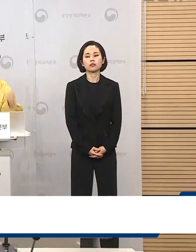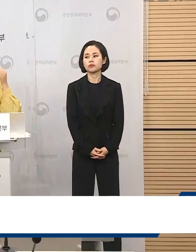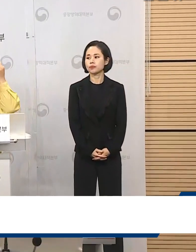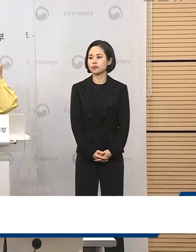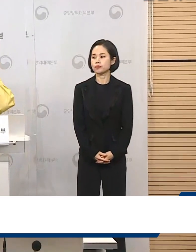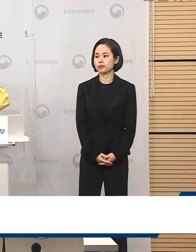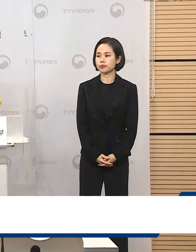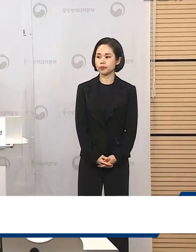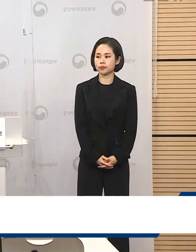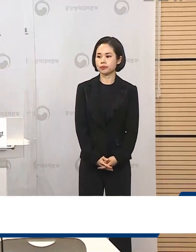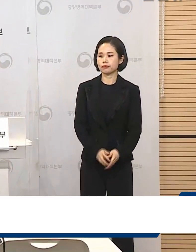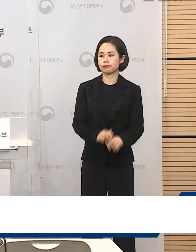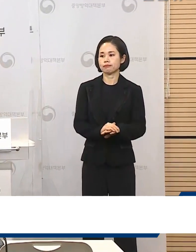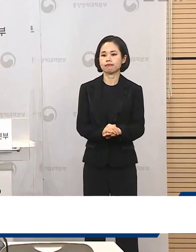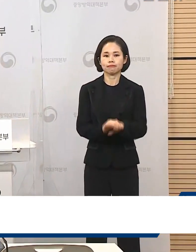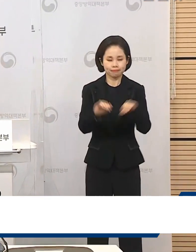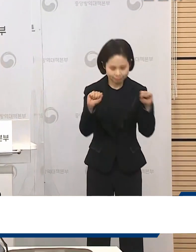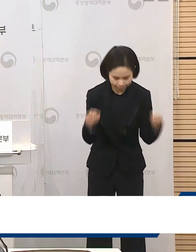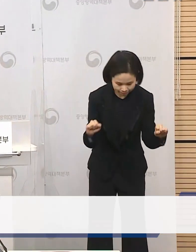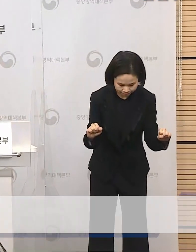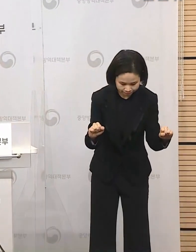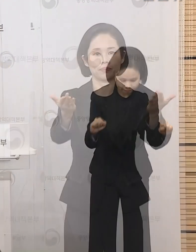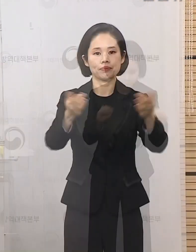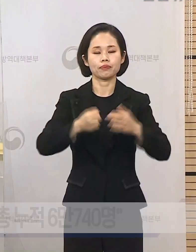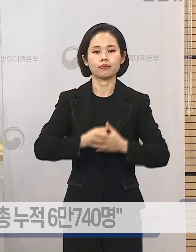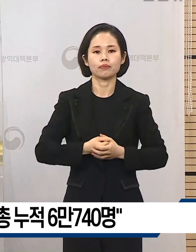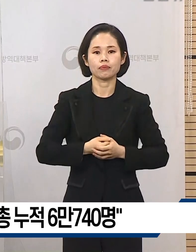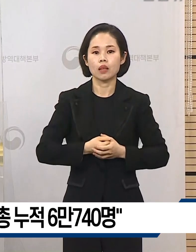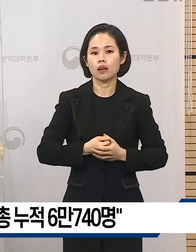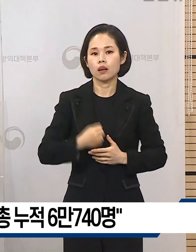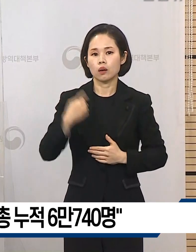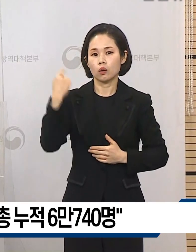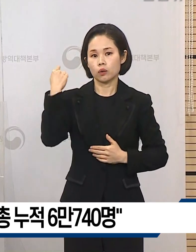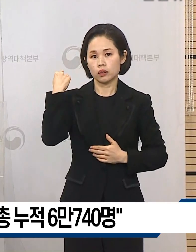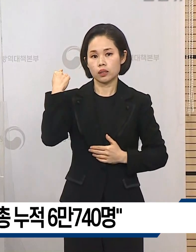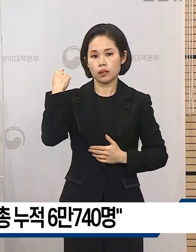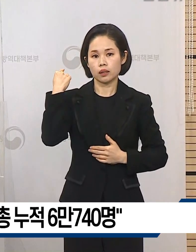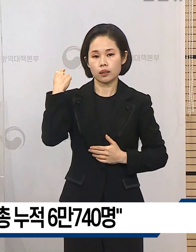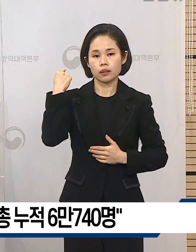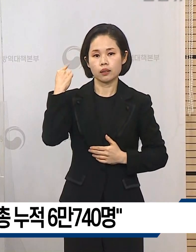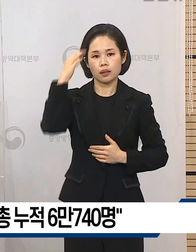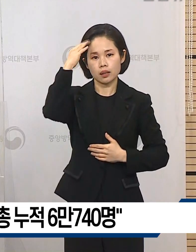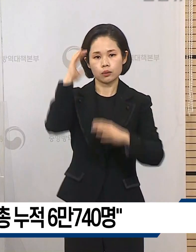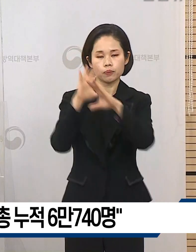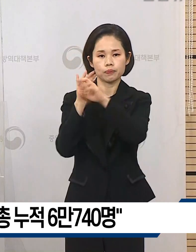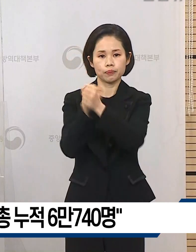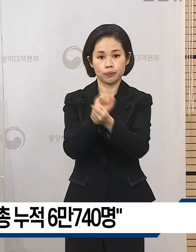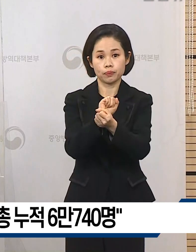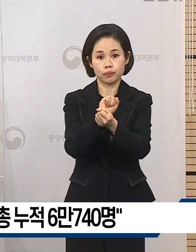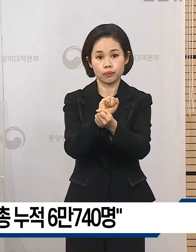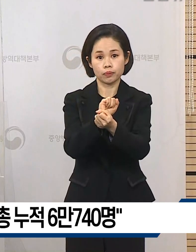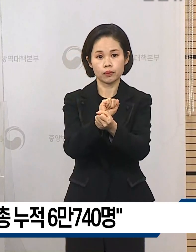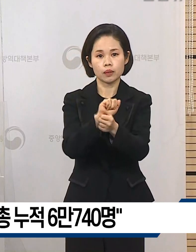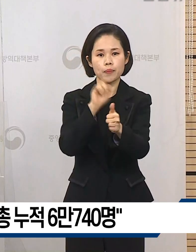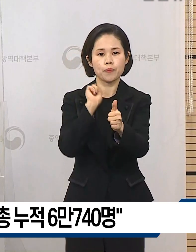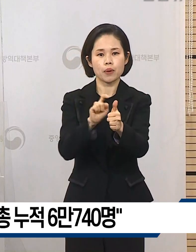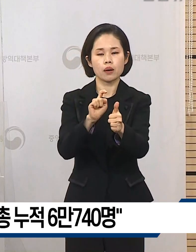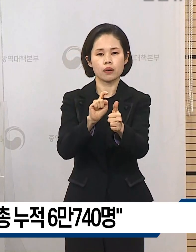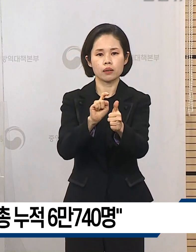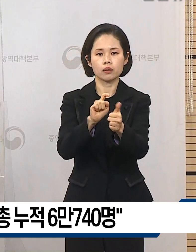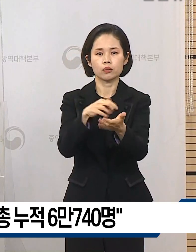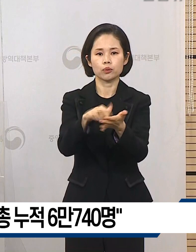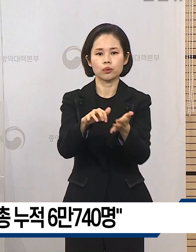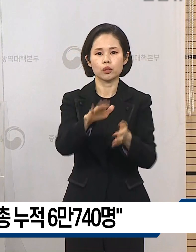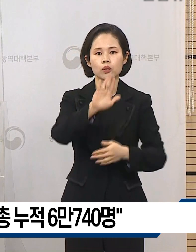먼저 전경 청장에 설명이 있겠습니다 12월 31일 0시 기준으로 국내 발생 신규 확진 자는